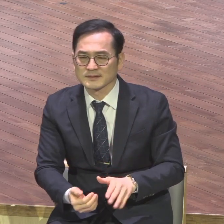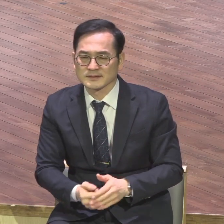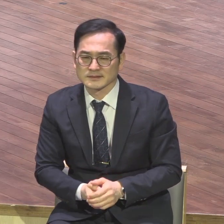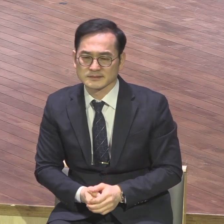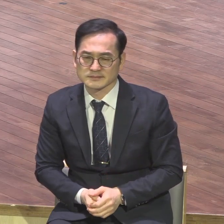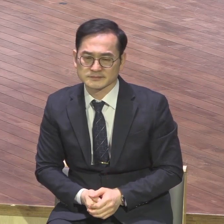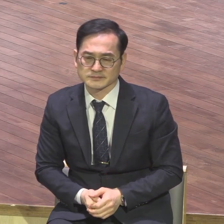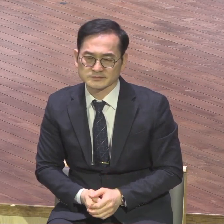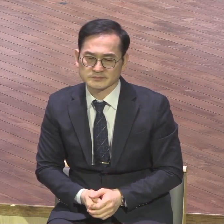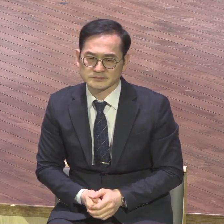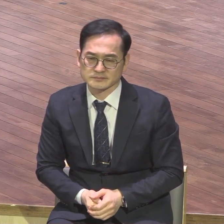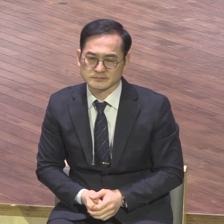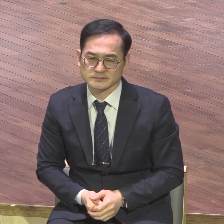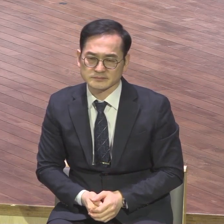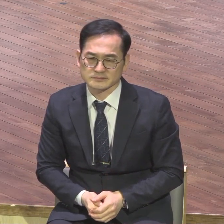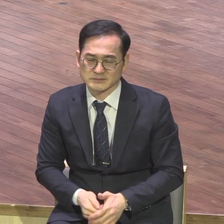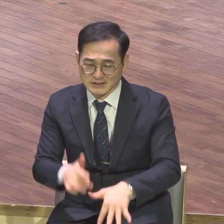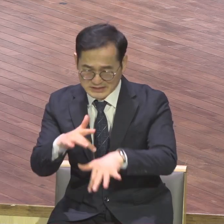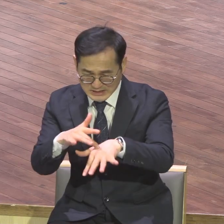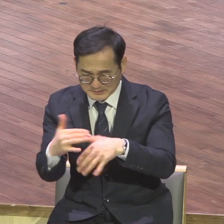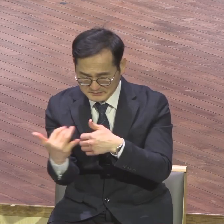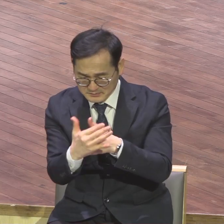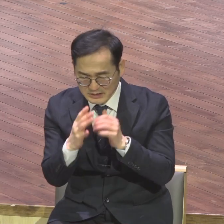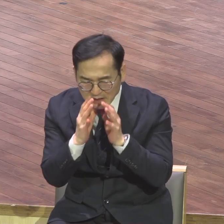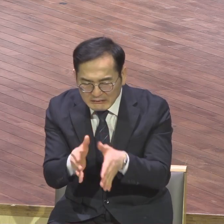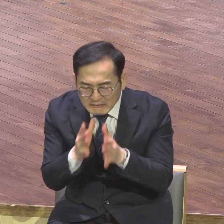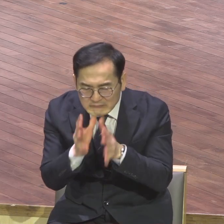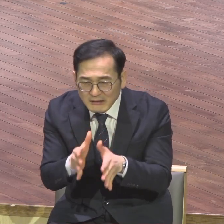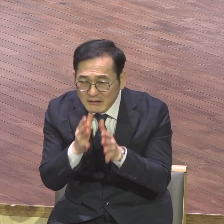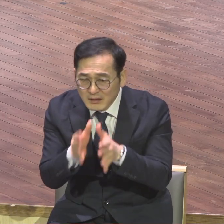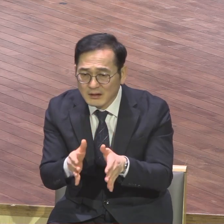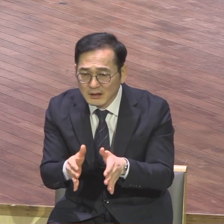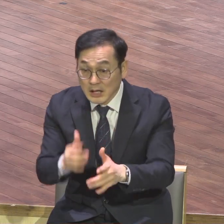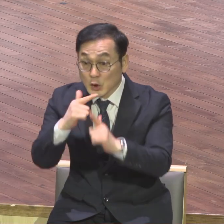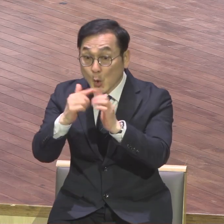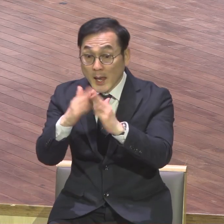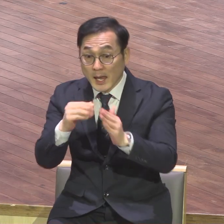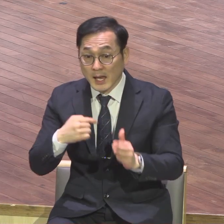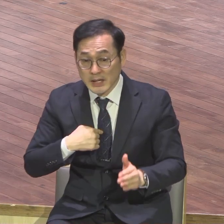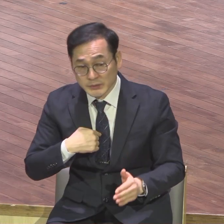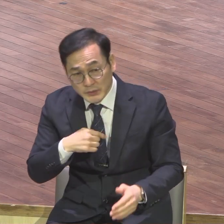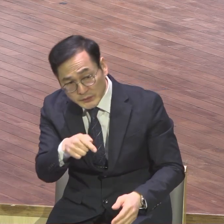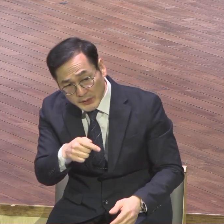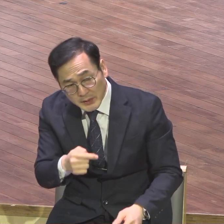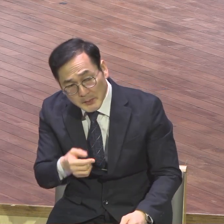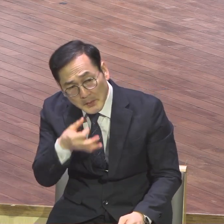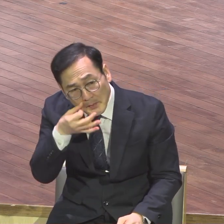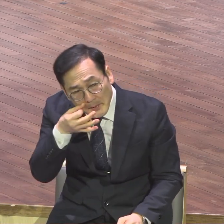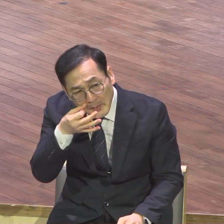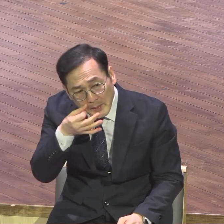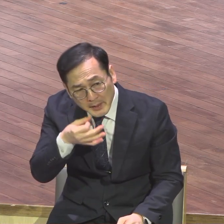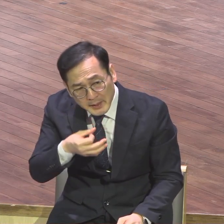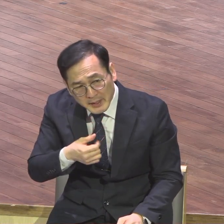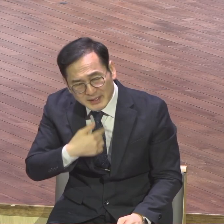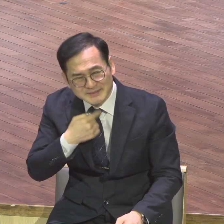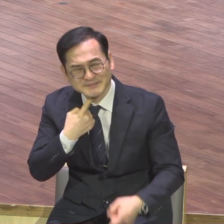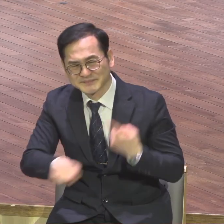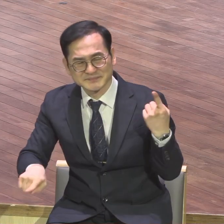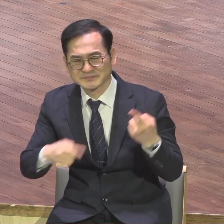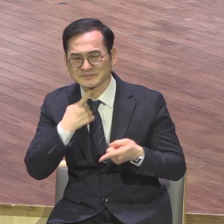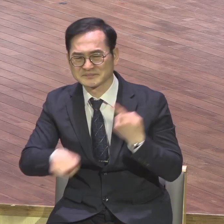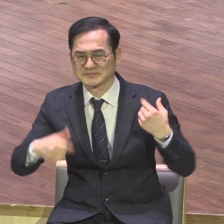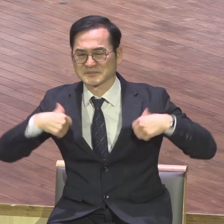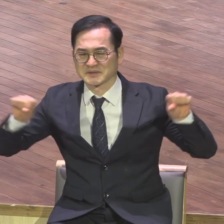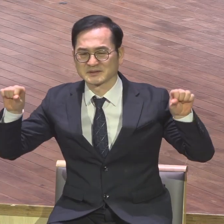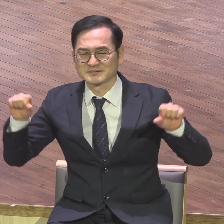심지어 교회도 자기하고 맞아야 돼요. 교회도 자기하고 맞아야 되고 목사도